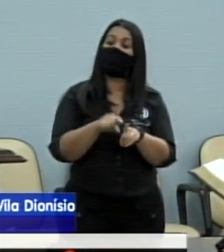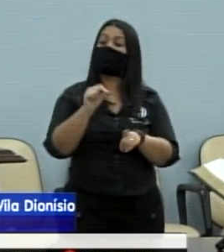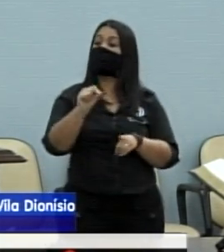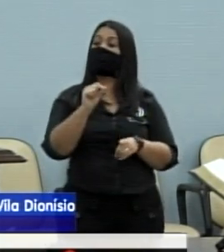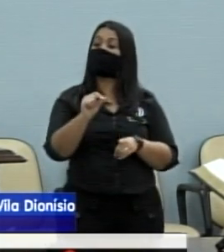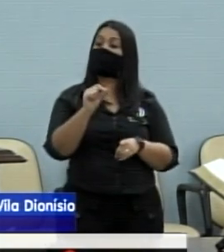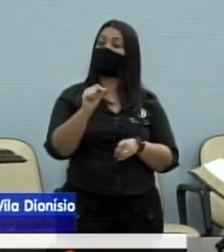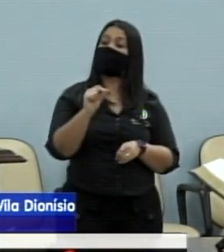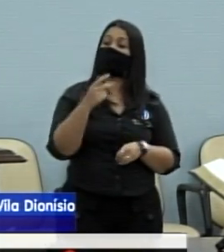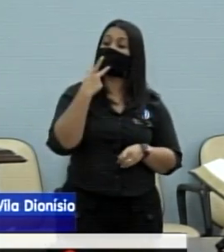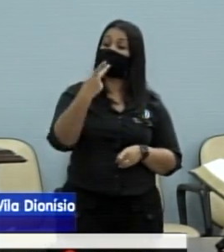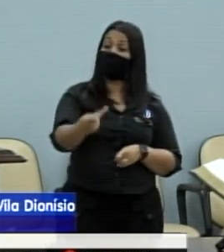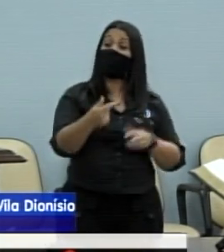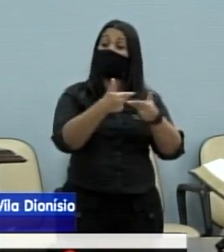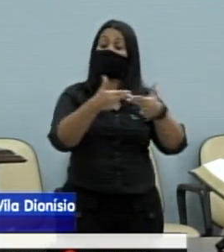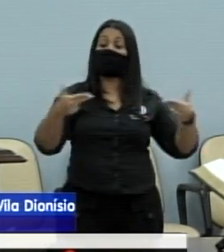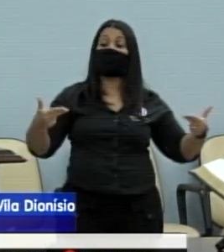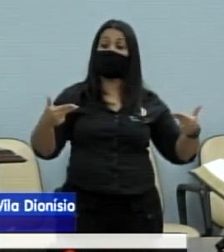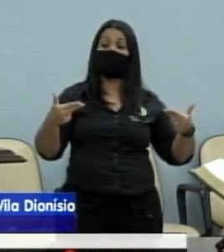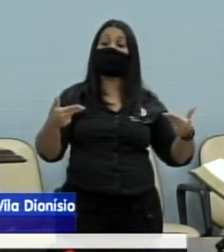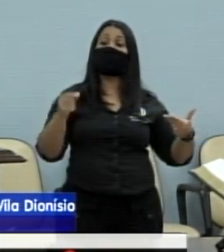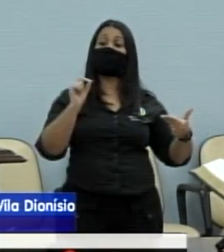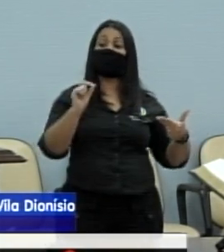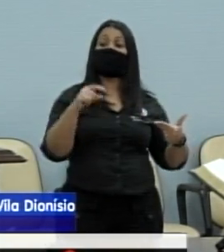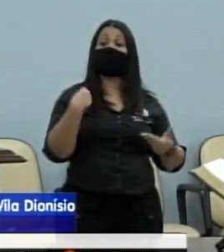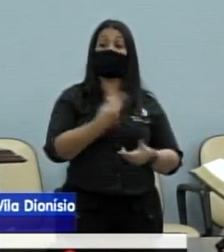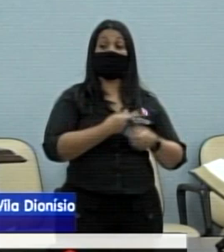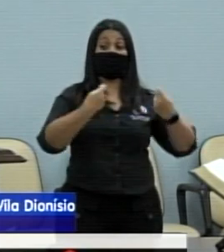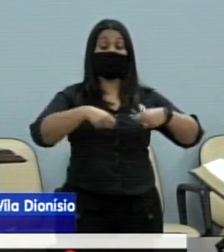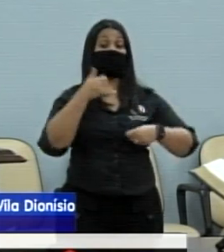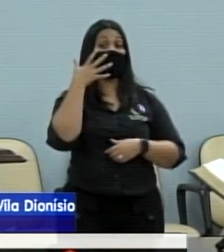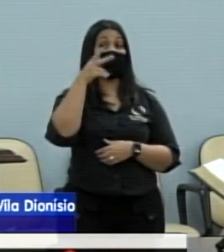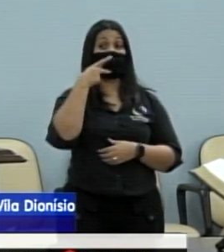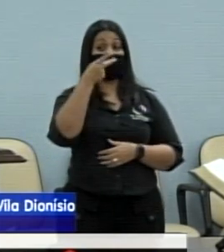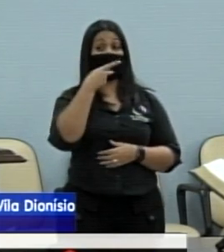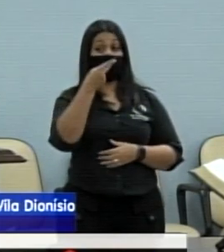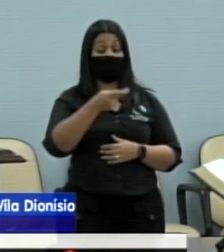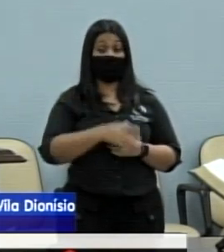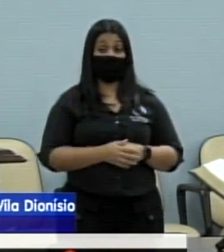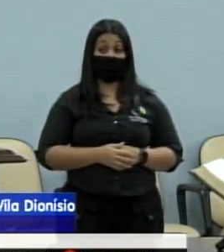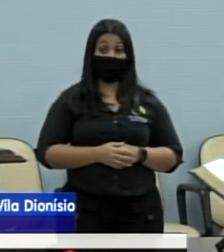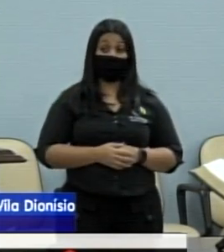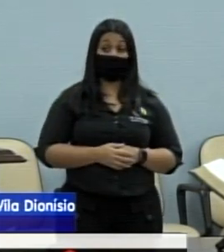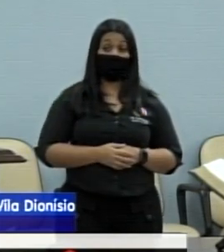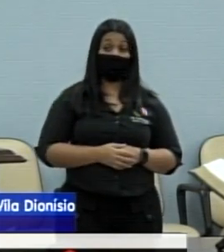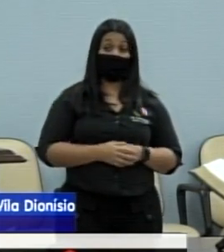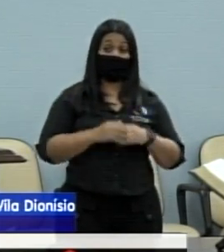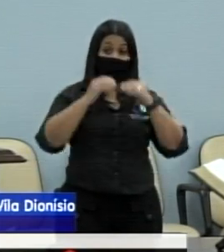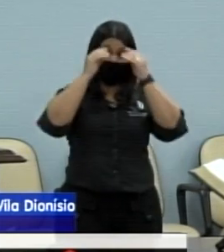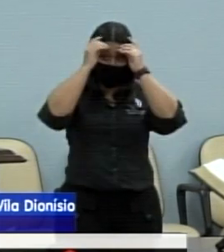imenso absurdo. Eu vou colocar aqui algumas situações, né, que a gente precisa falar, né?